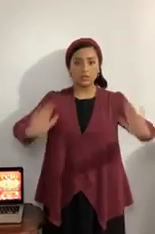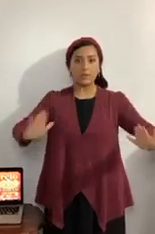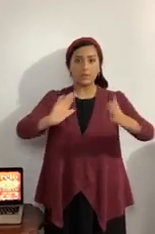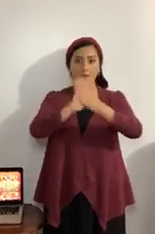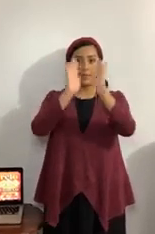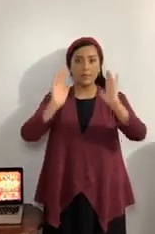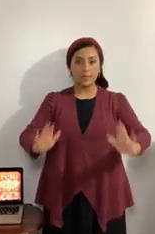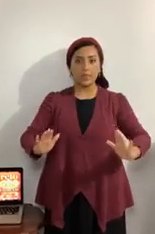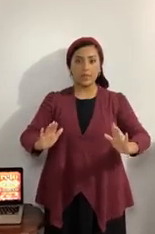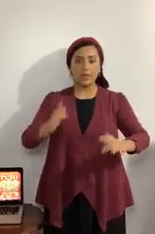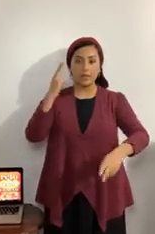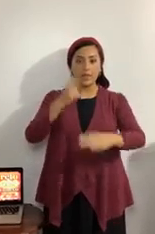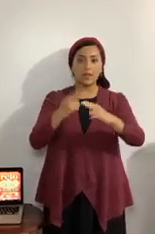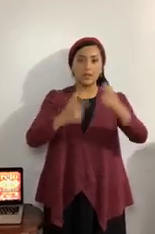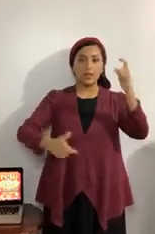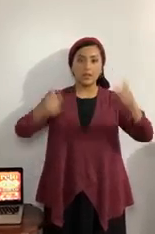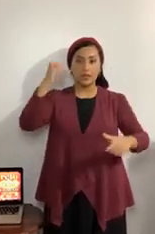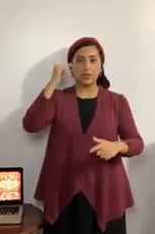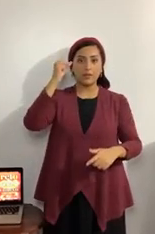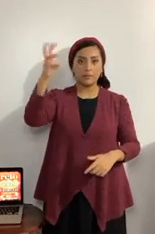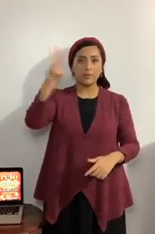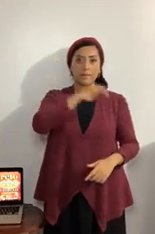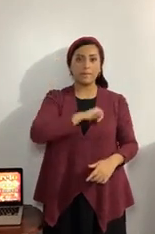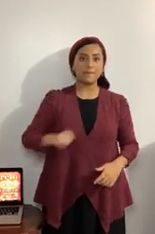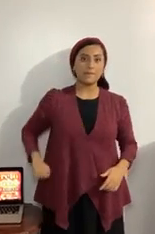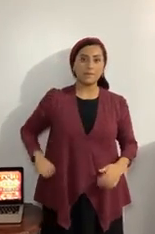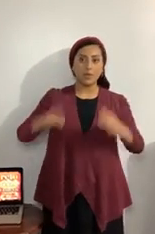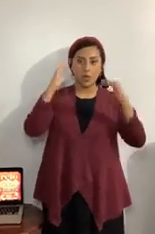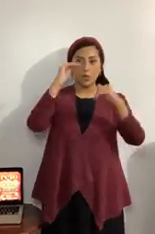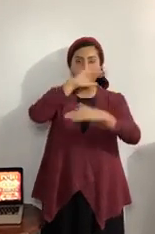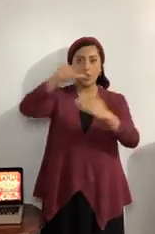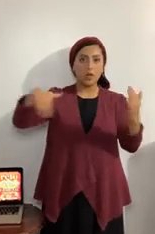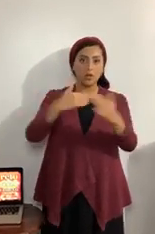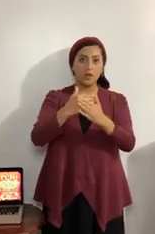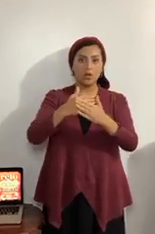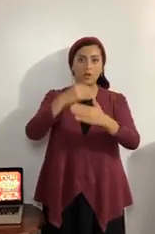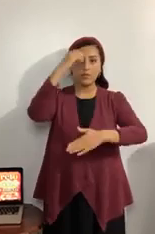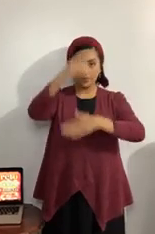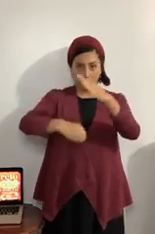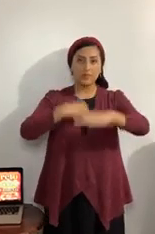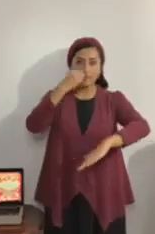En nombre grande de nuestro Yahshua Mesías les deseamos a todos. Amén y amén.